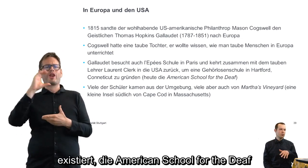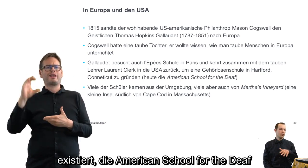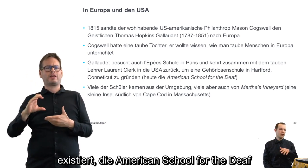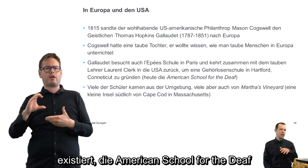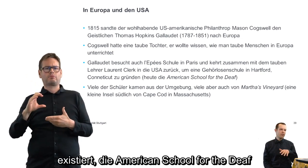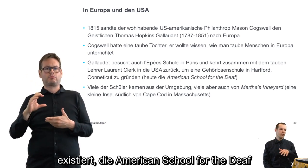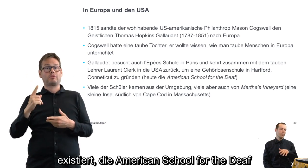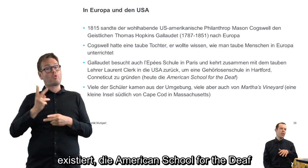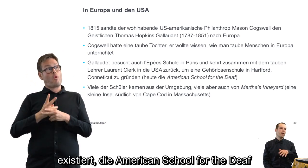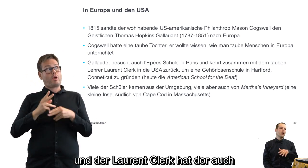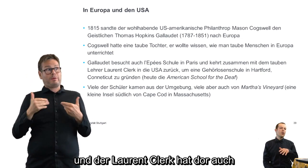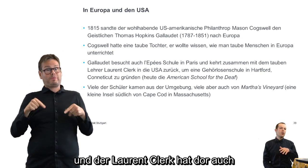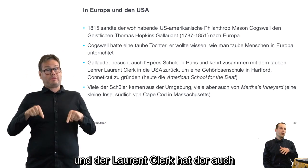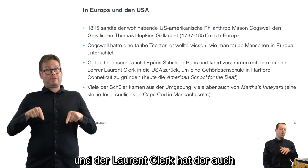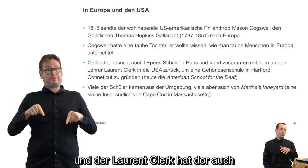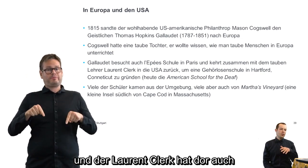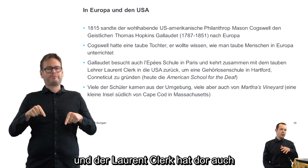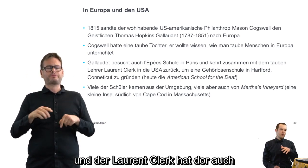American School for the Deaf